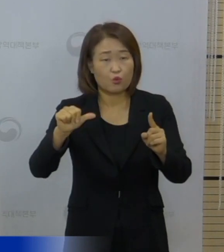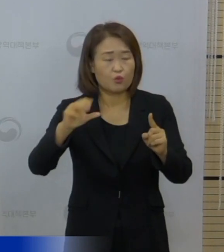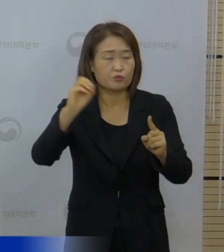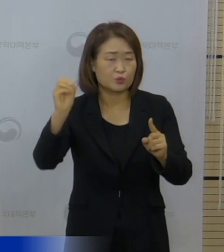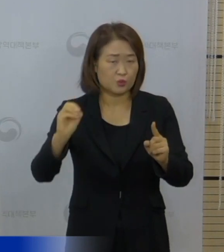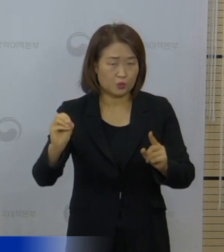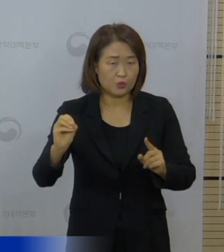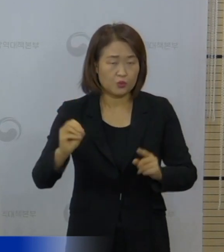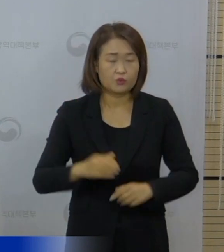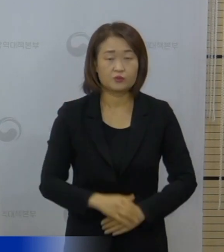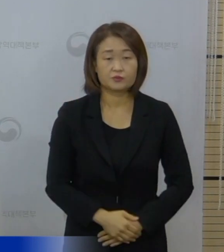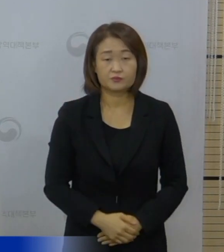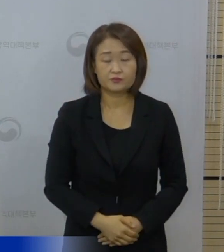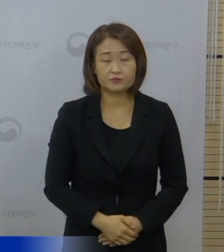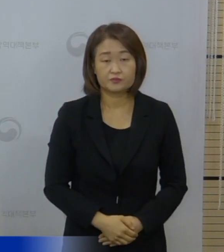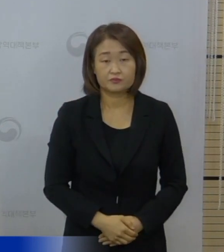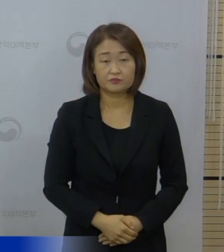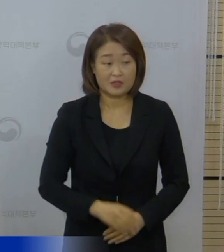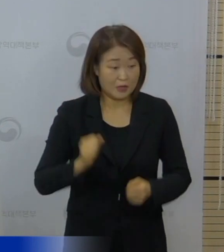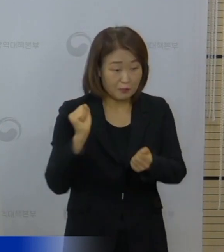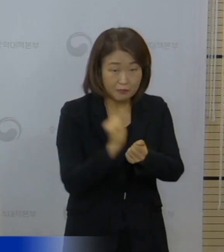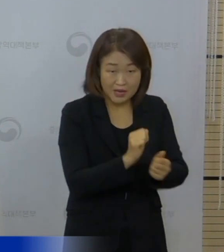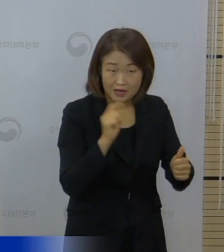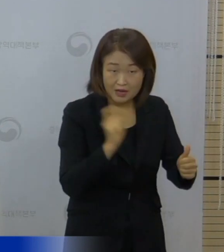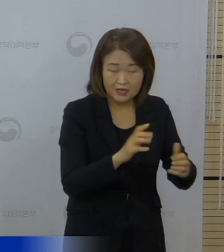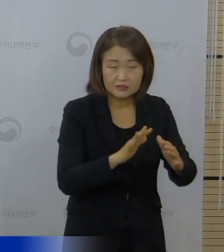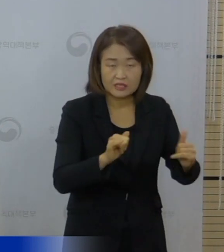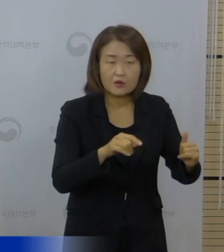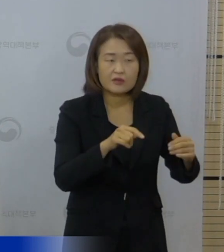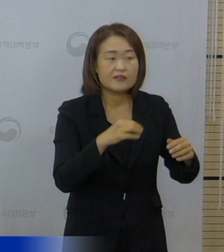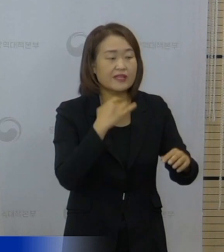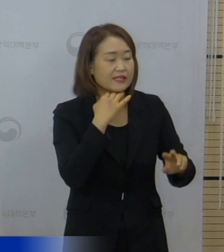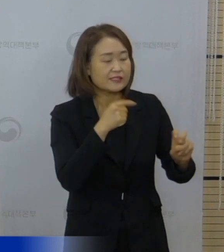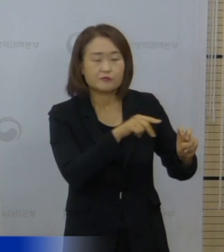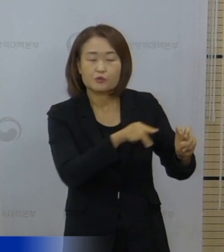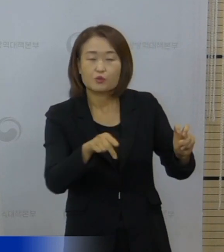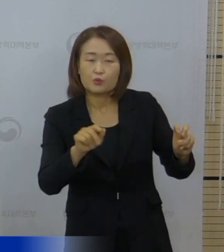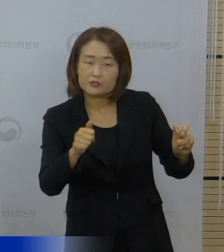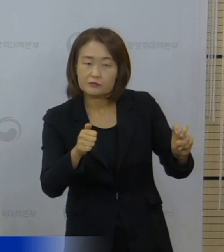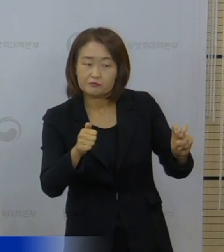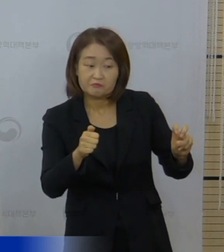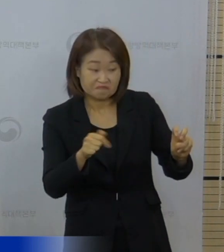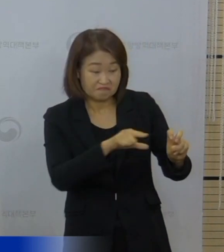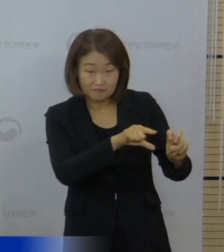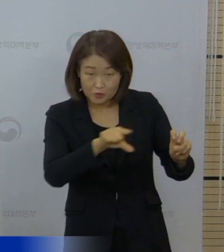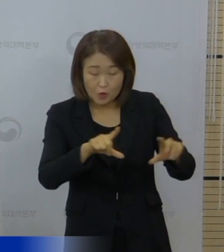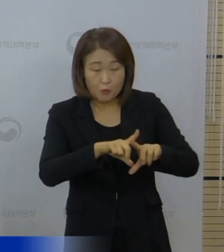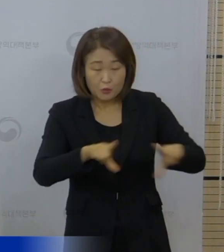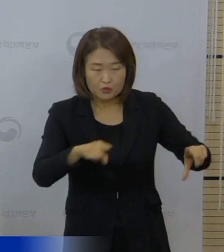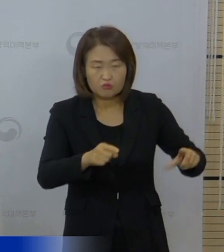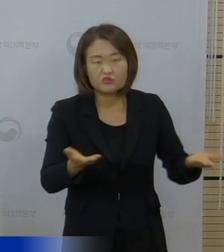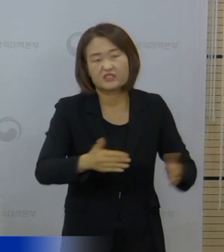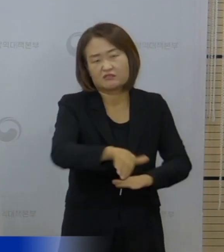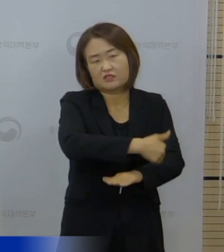1.75%입니다. 확진자 중에 20에서 50대 주요 경제활동 인구가